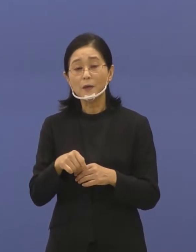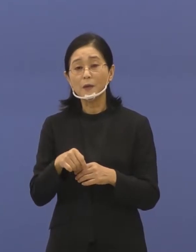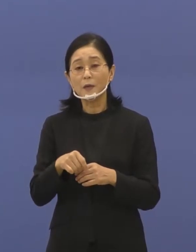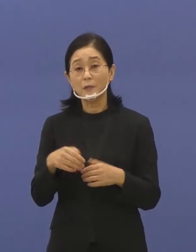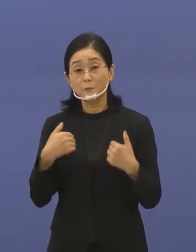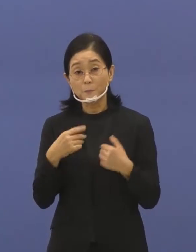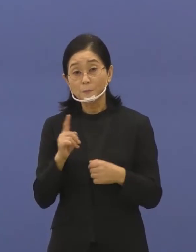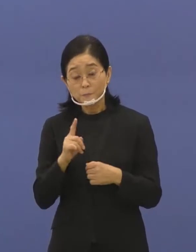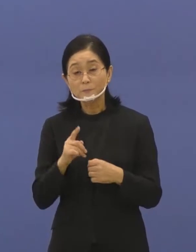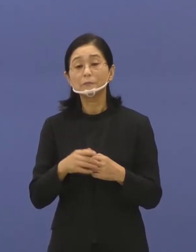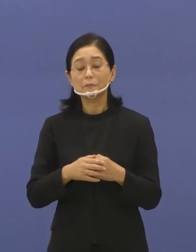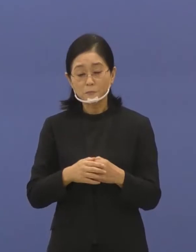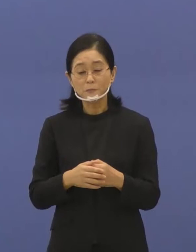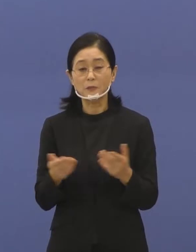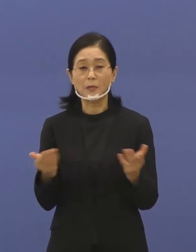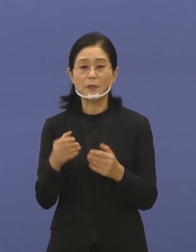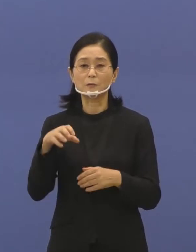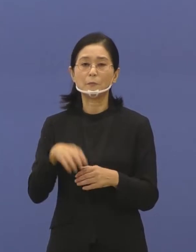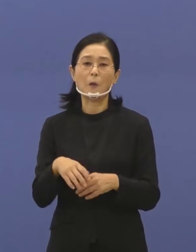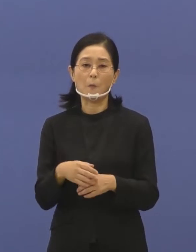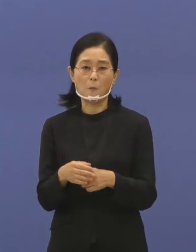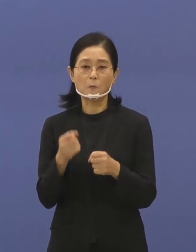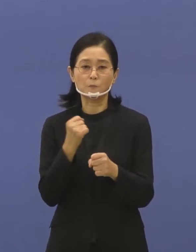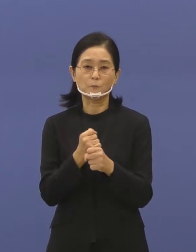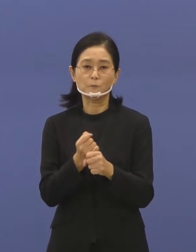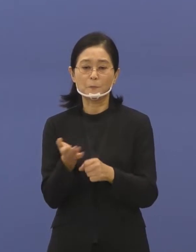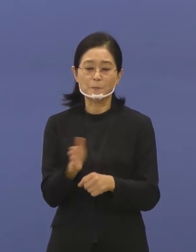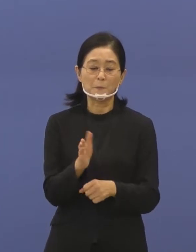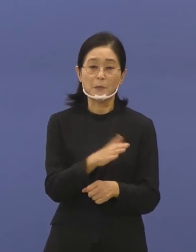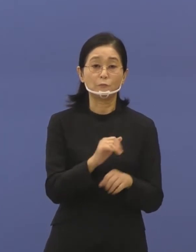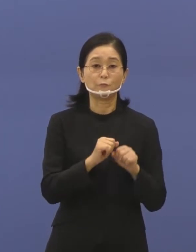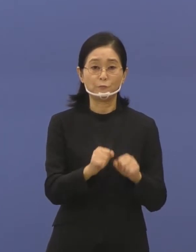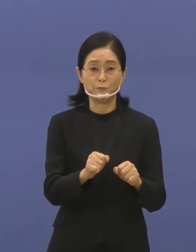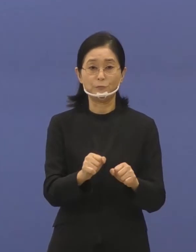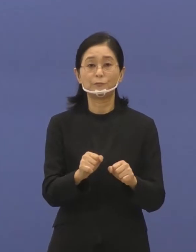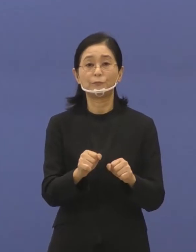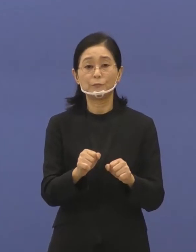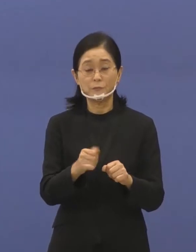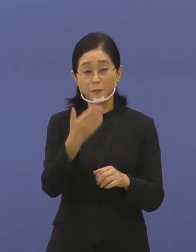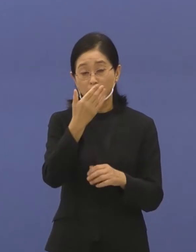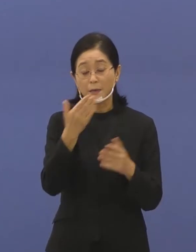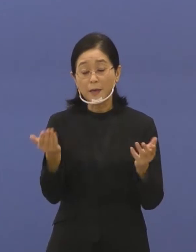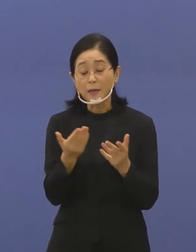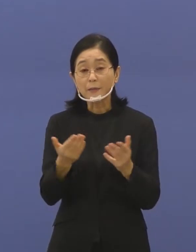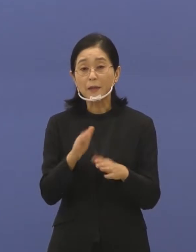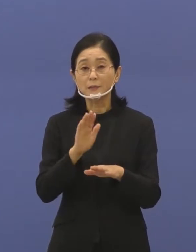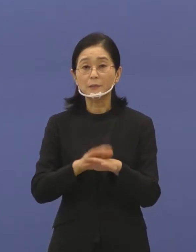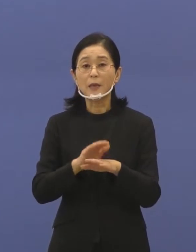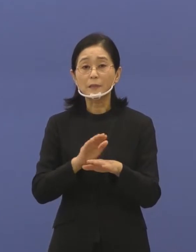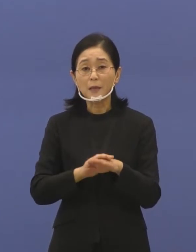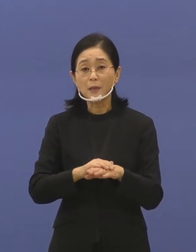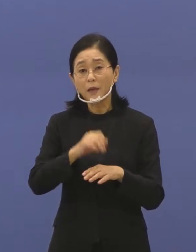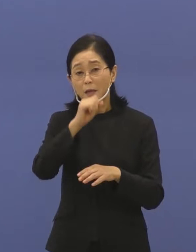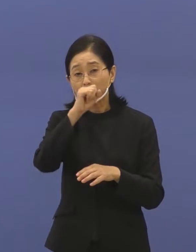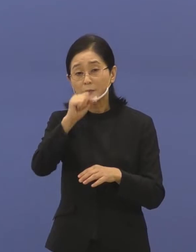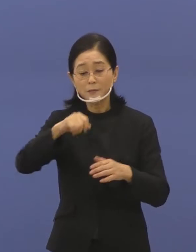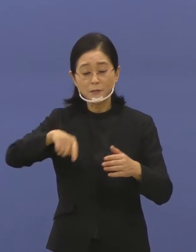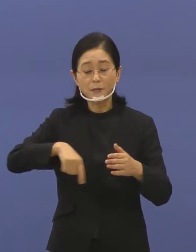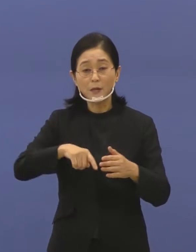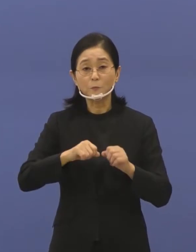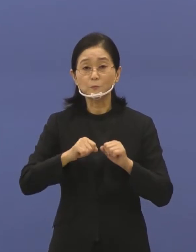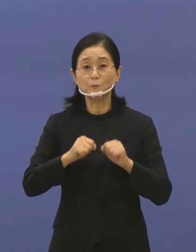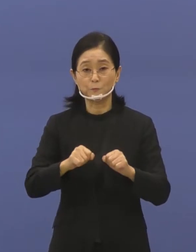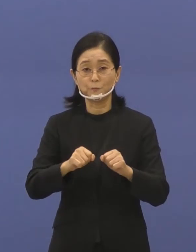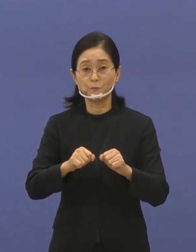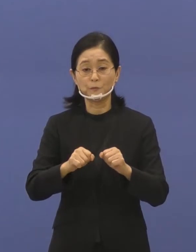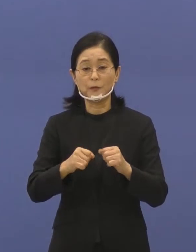るという段階から、この働き方をより良いものにするという、まあ、いわゆる働き方改革を進めてい